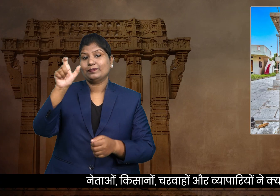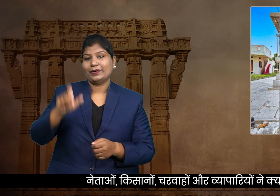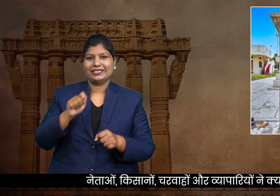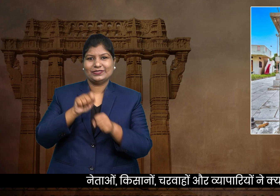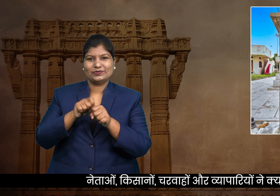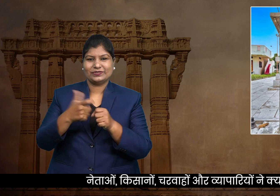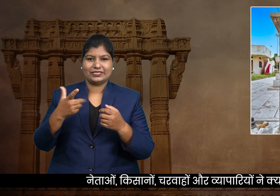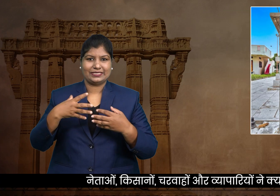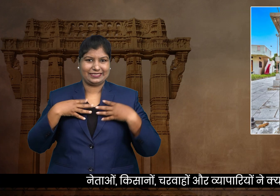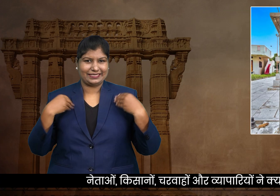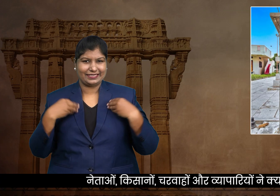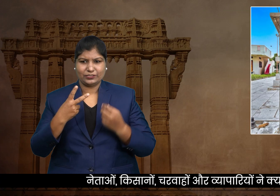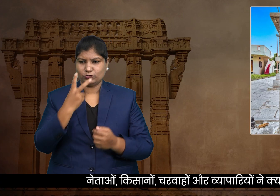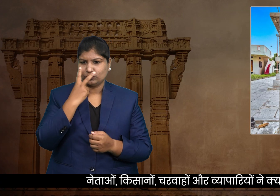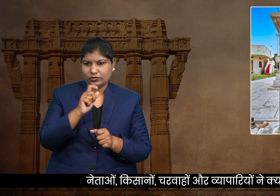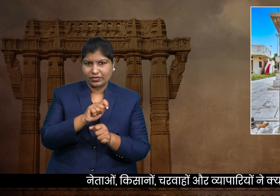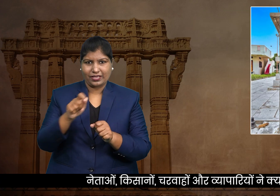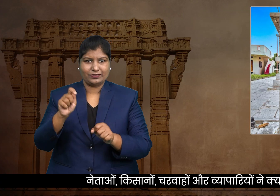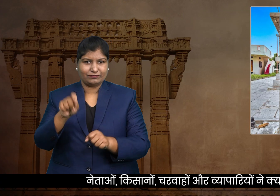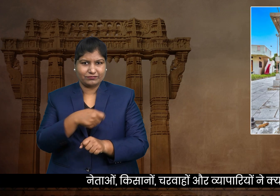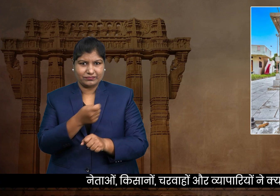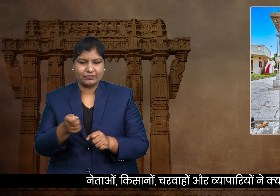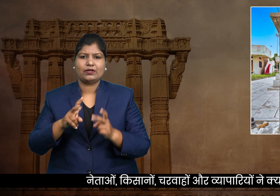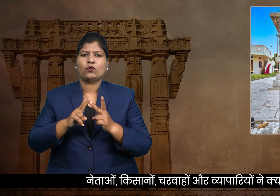और व्यापारियों ने क्या किया।